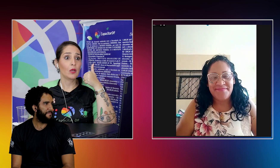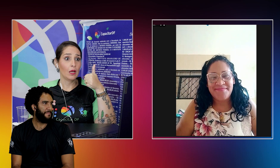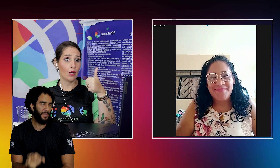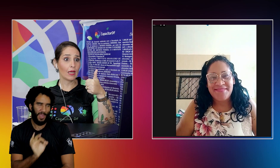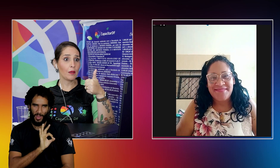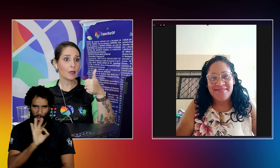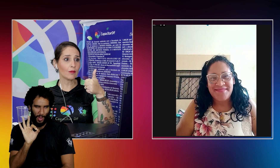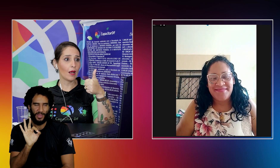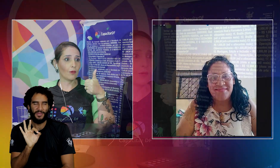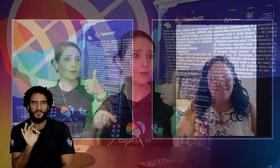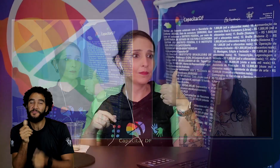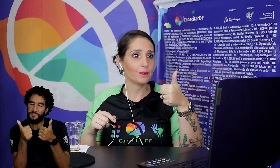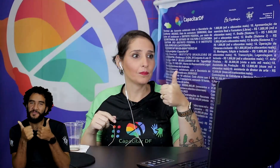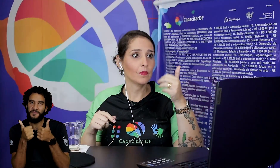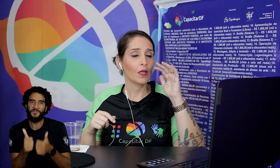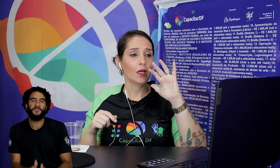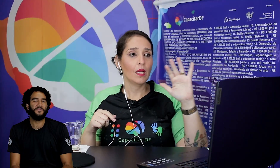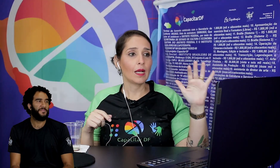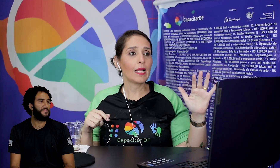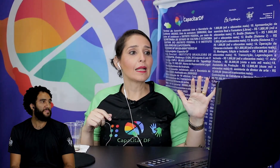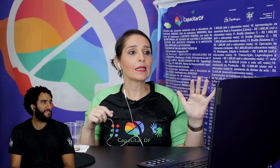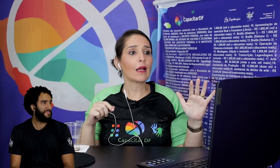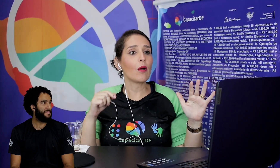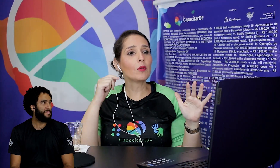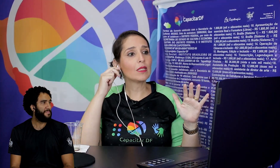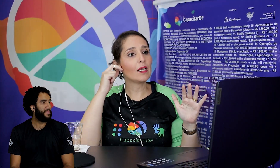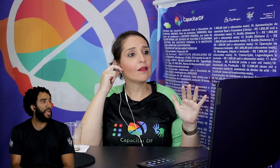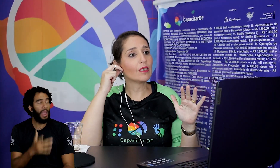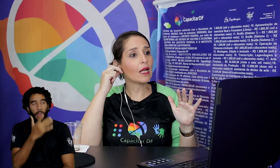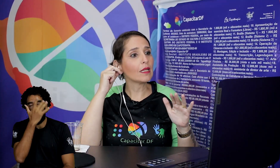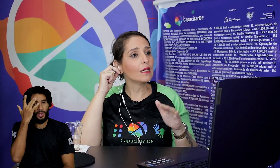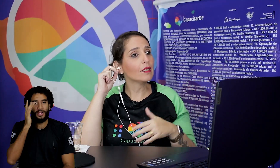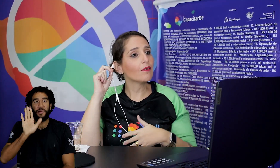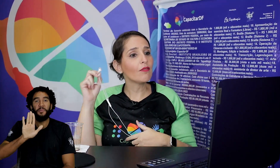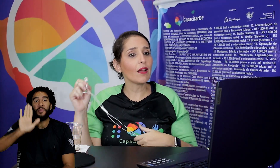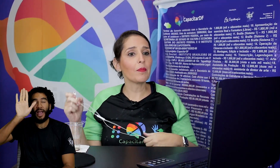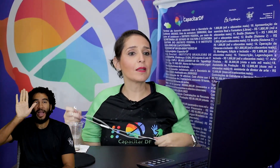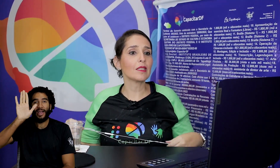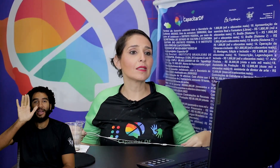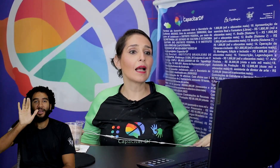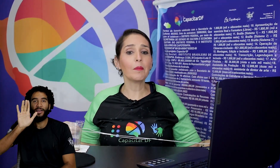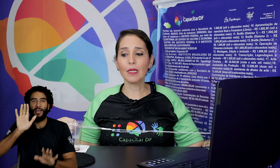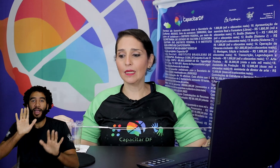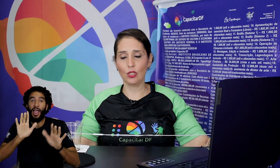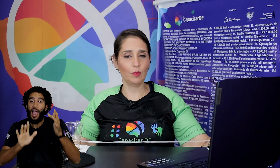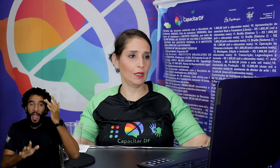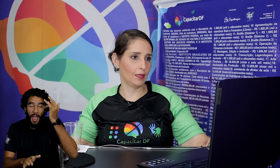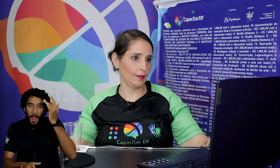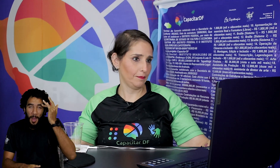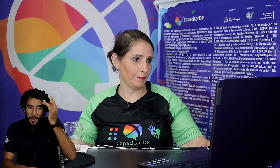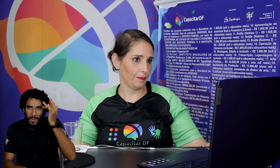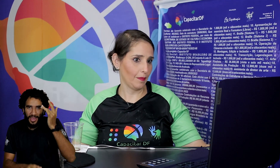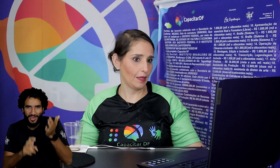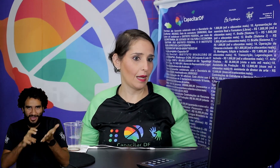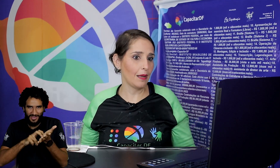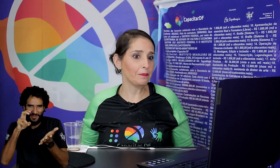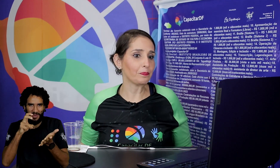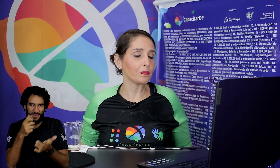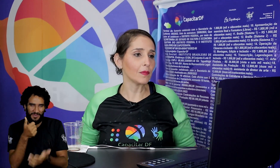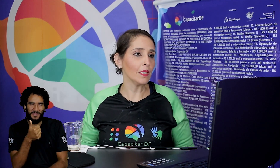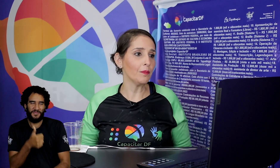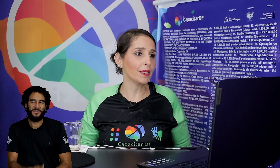Ótimo. Ok, pessoal? Galera que está com a mãozinha levantada ainda vai ficar para amanhã de manhã,